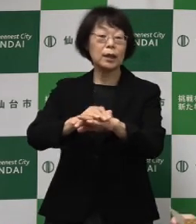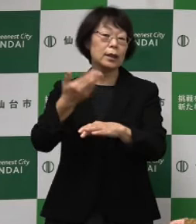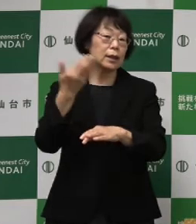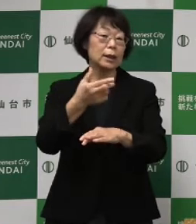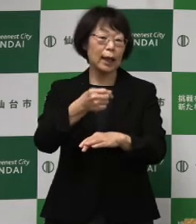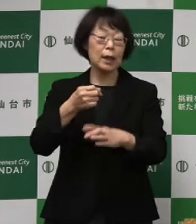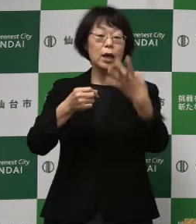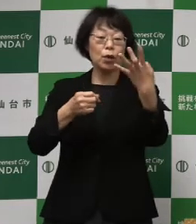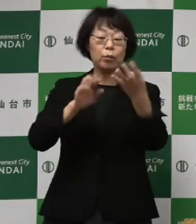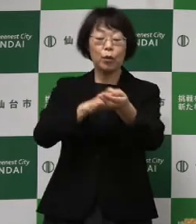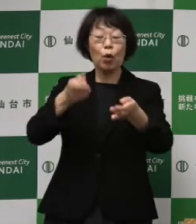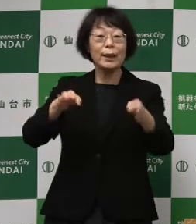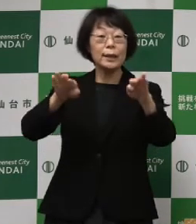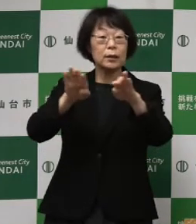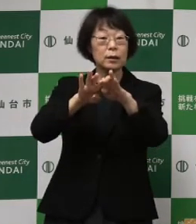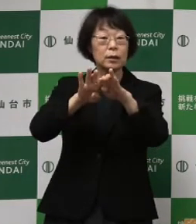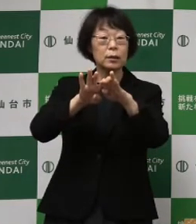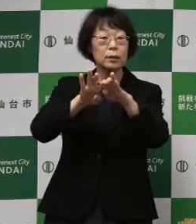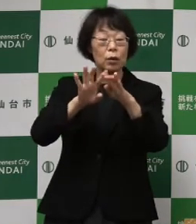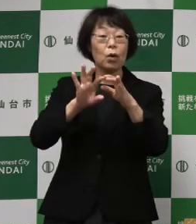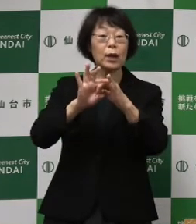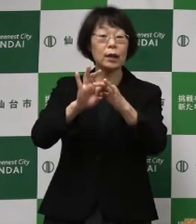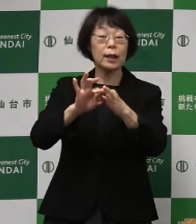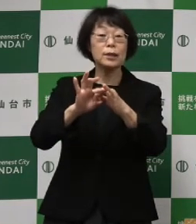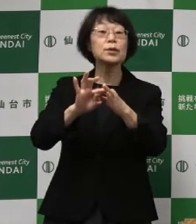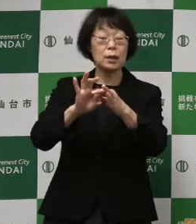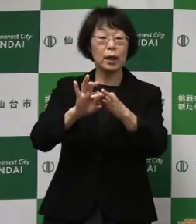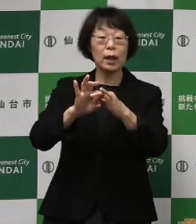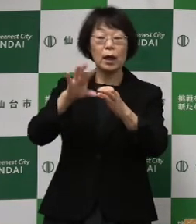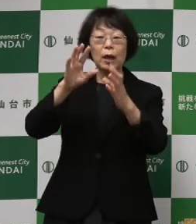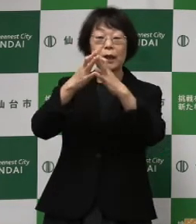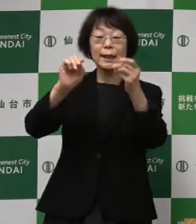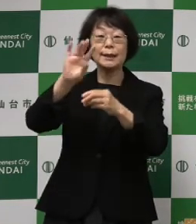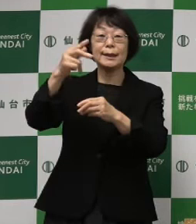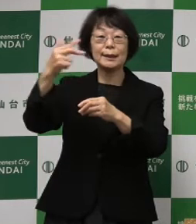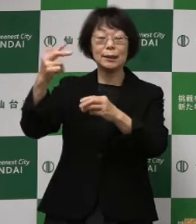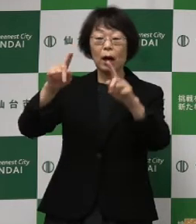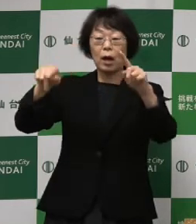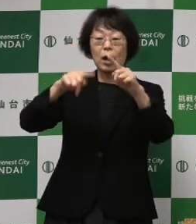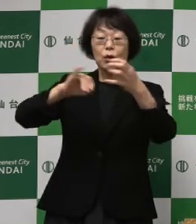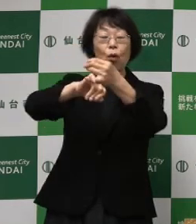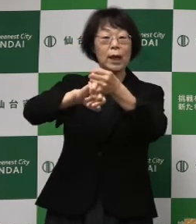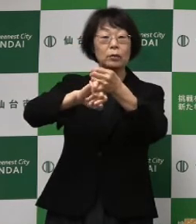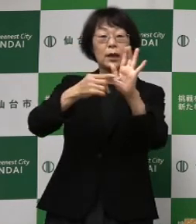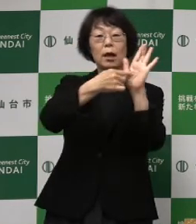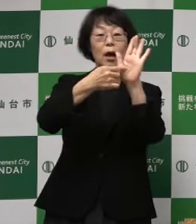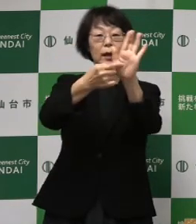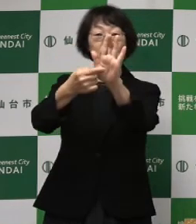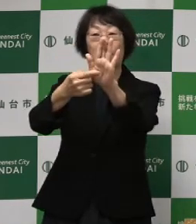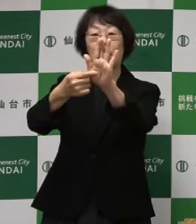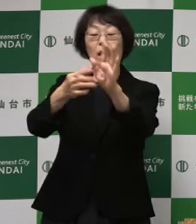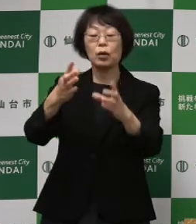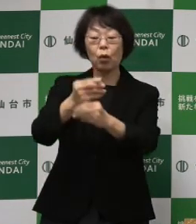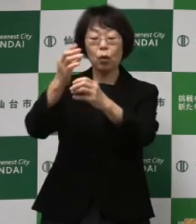してですね、知事は今回公約に掲げて、昨日の当選後の話で